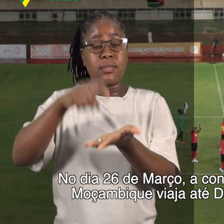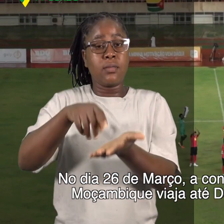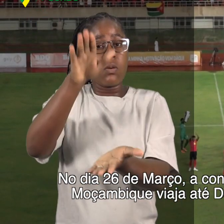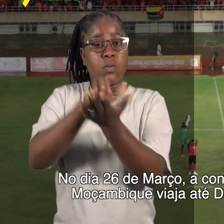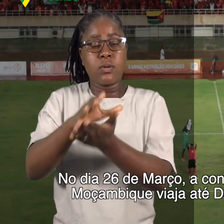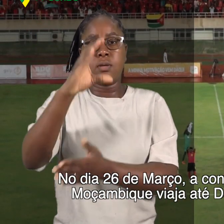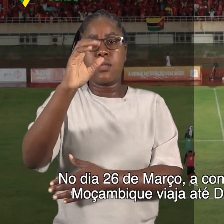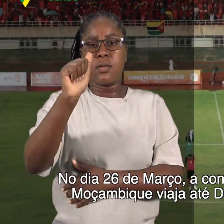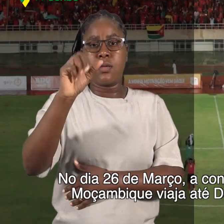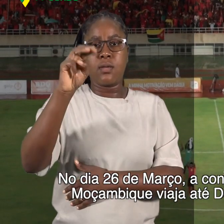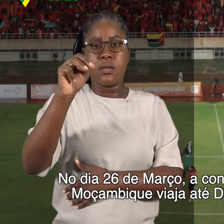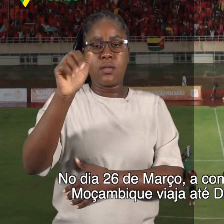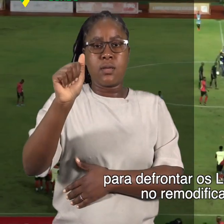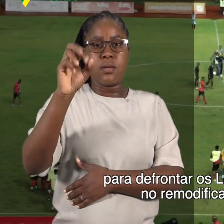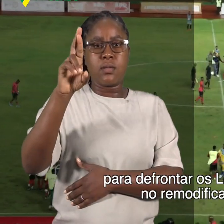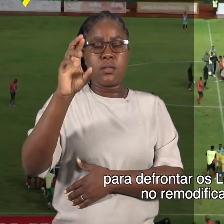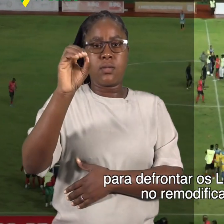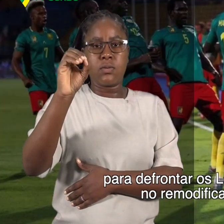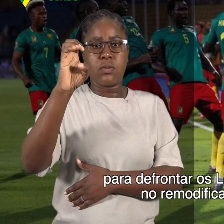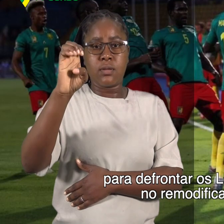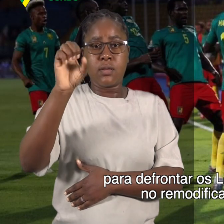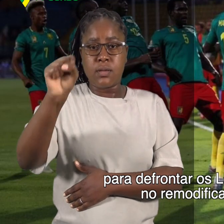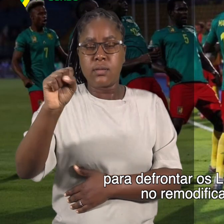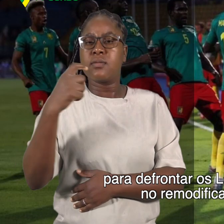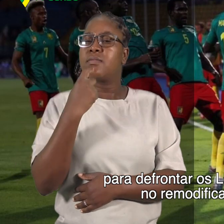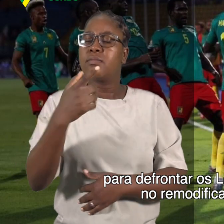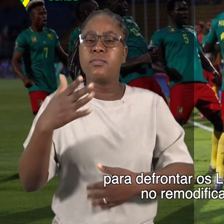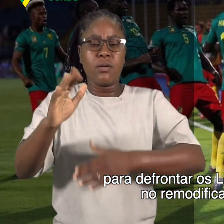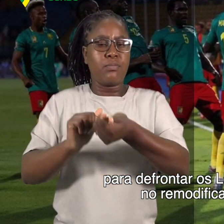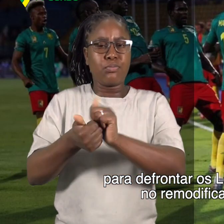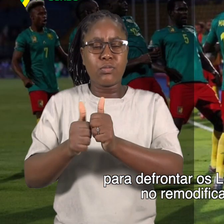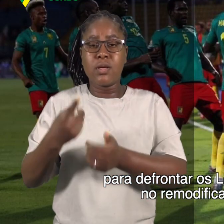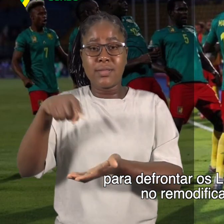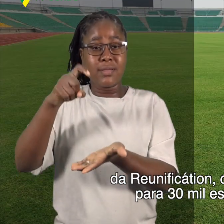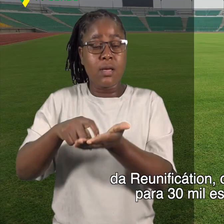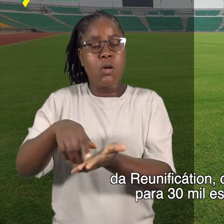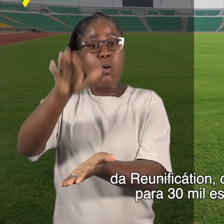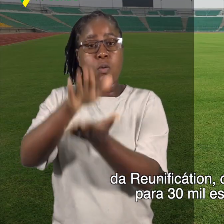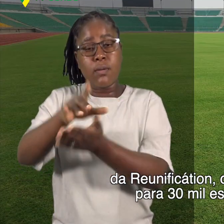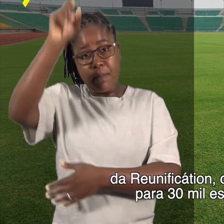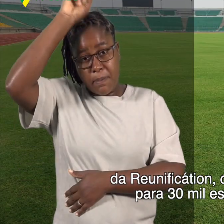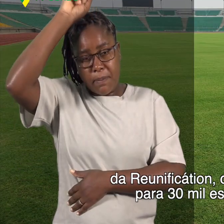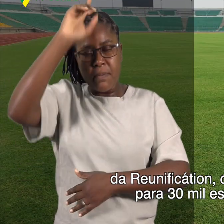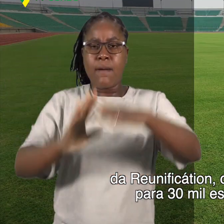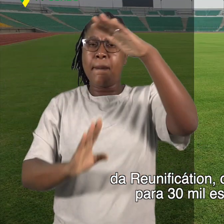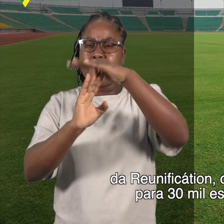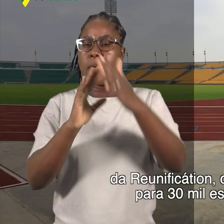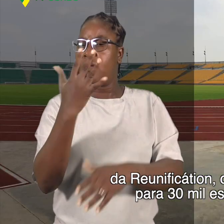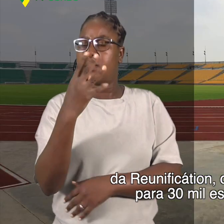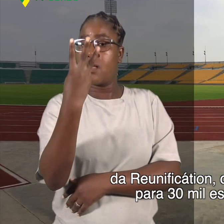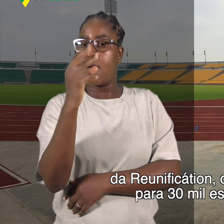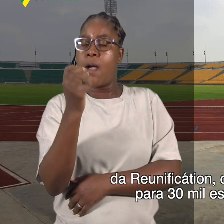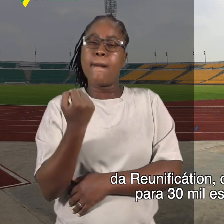Moçambique viaja até Doula nos Camarões para defrontar os Leões Indomáveis no remodificado estádio